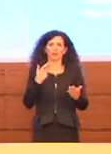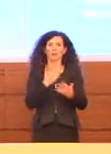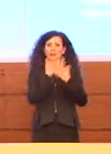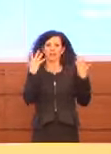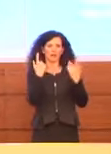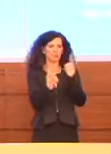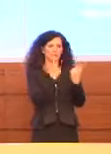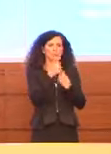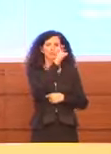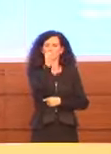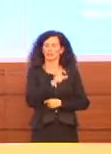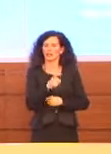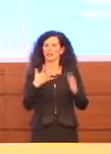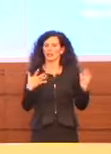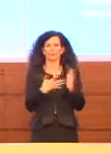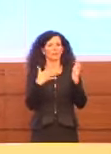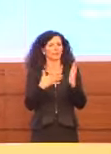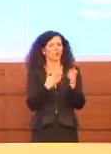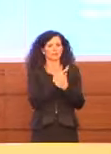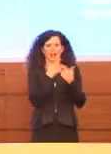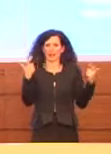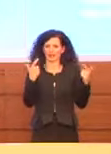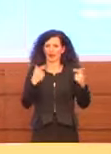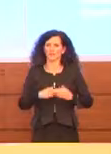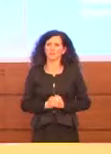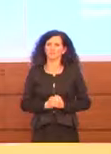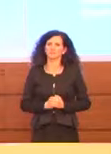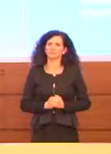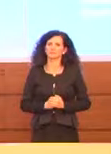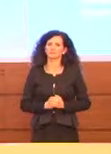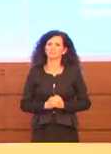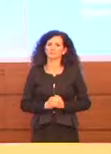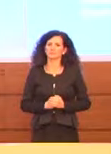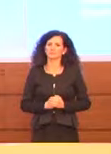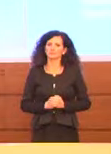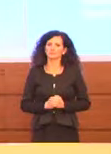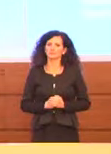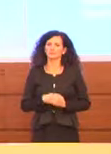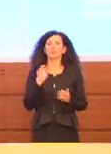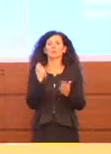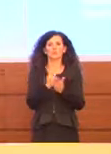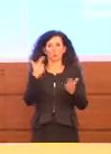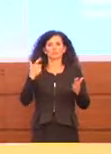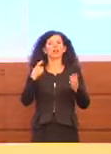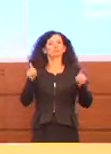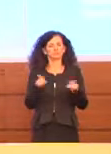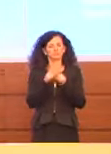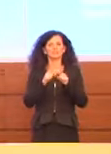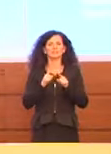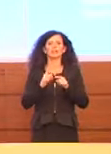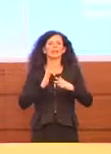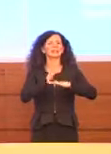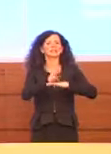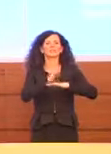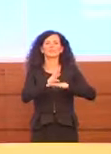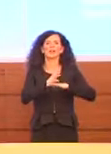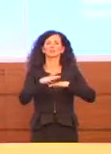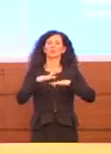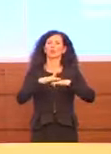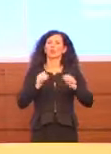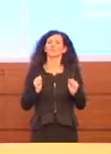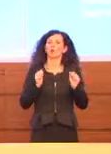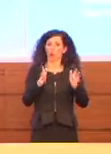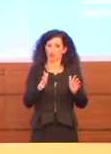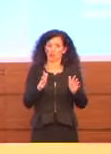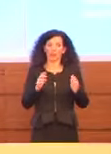difficoltà fondamentale anche è stato l'intervento del nostro volontariato di protezione civile intervento che non è